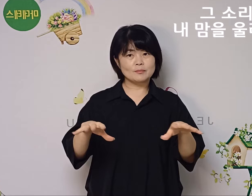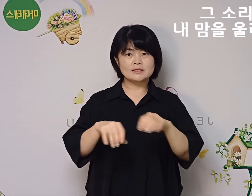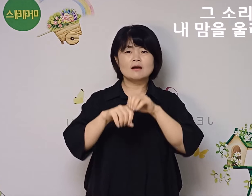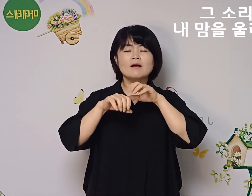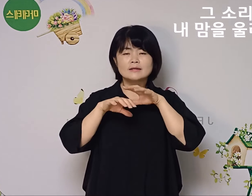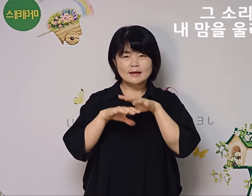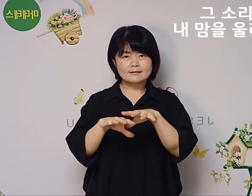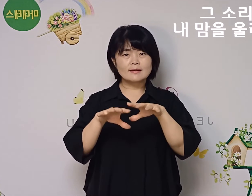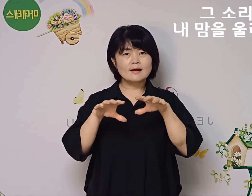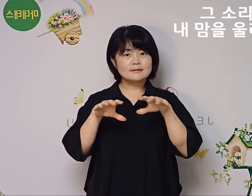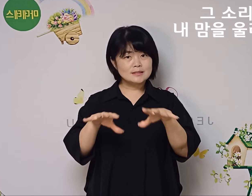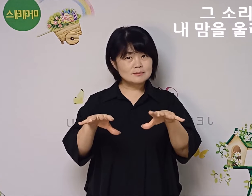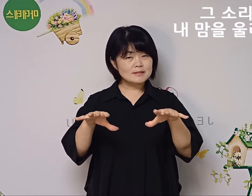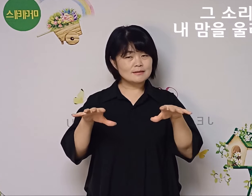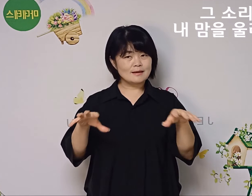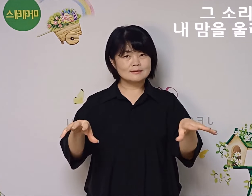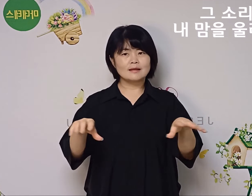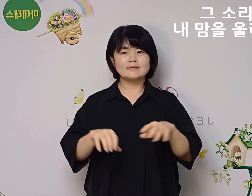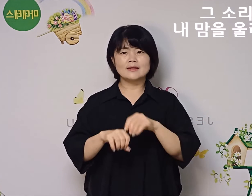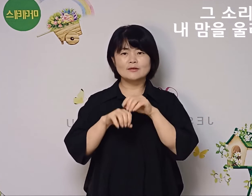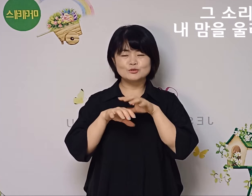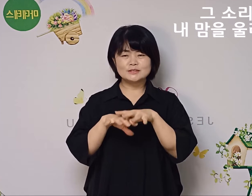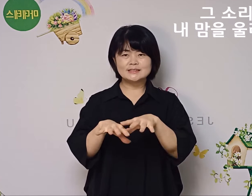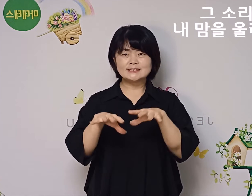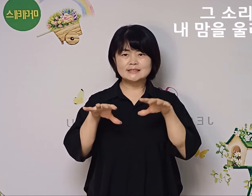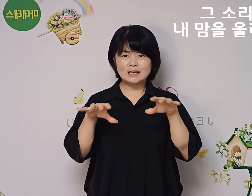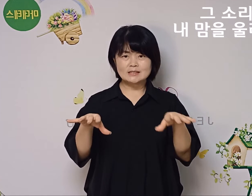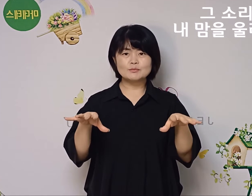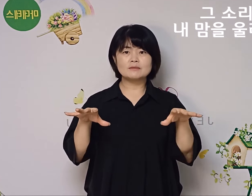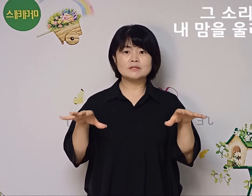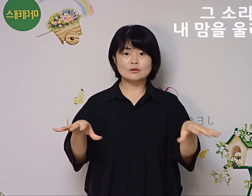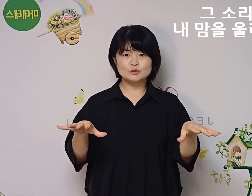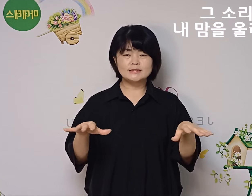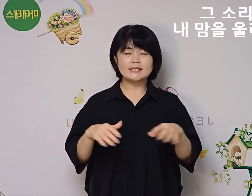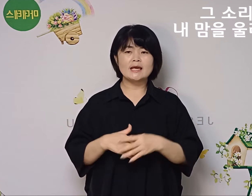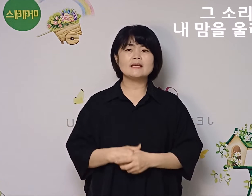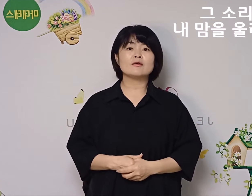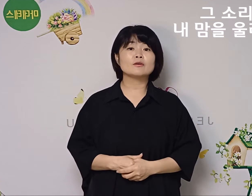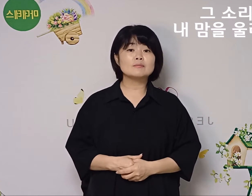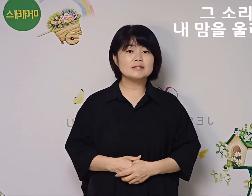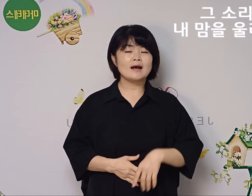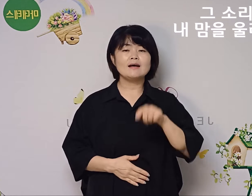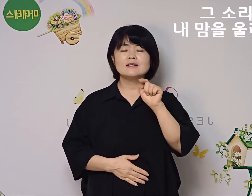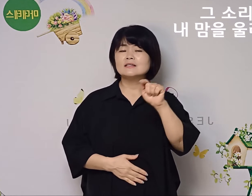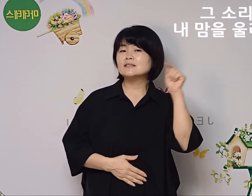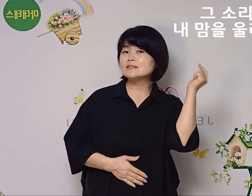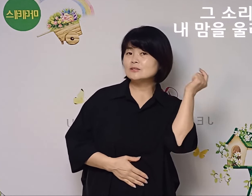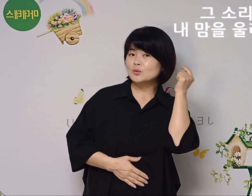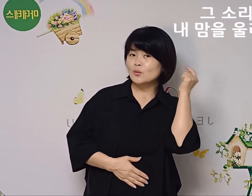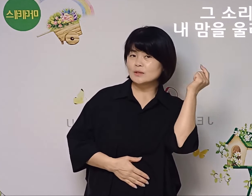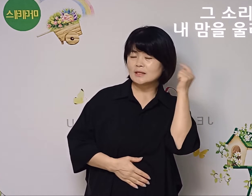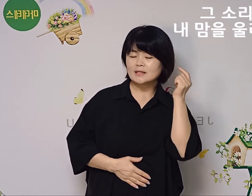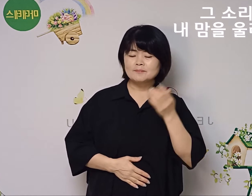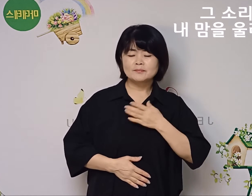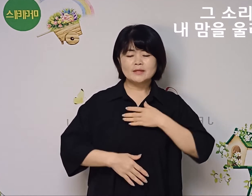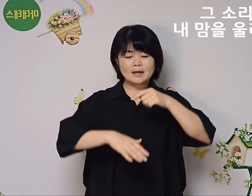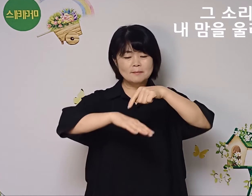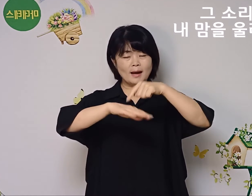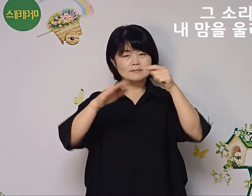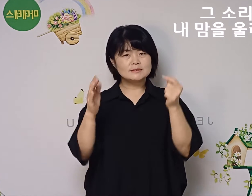그래서 약간 힘있게 댕댕 울리듯이 하시면 됩니다. 울리네. 연결합니다. 그 소리 내